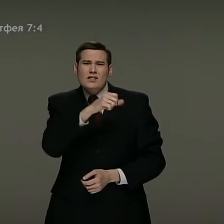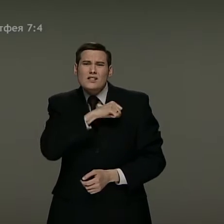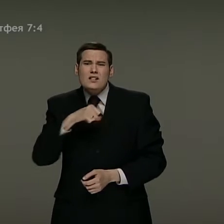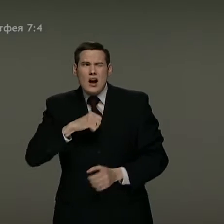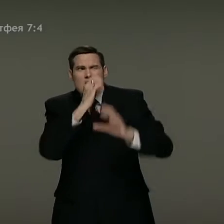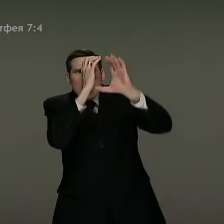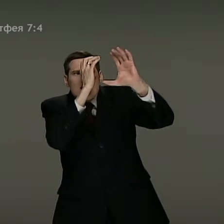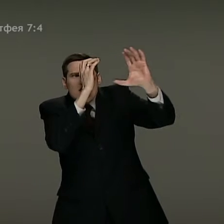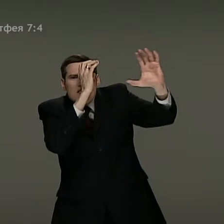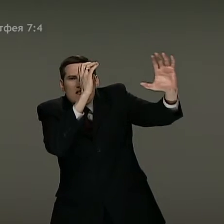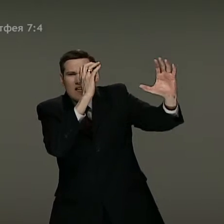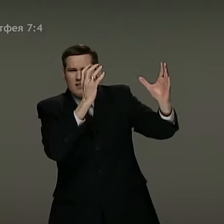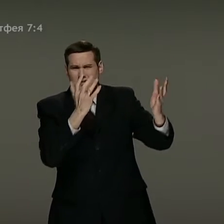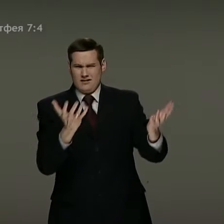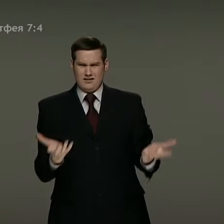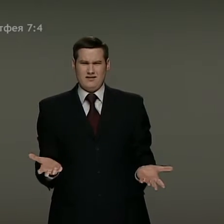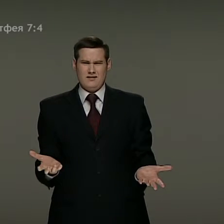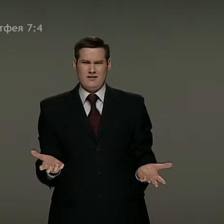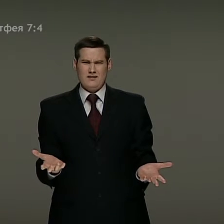Вы оставьте на вашем пути